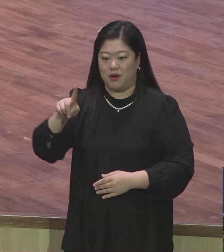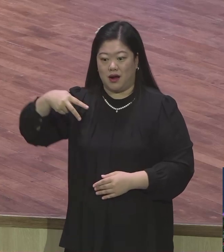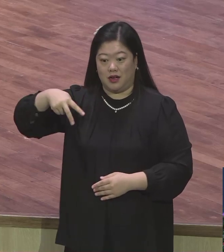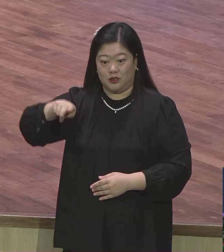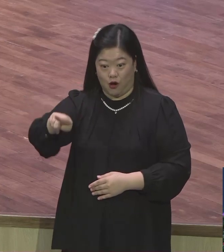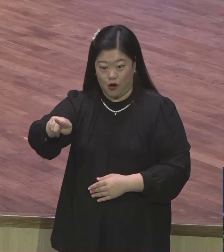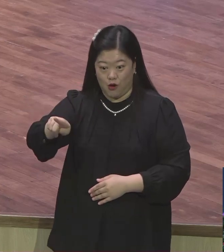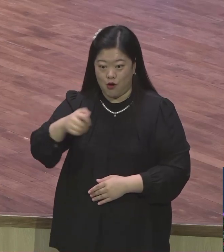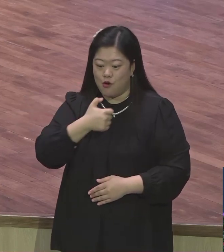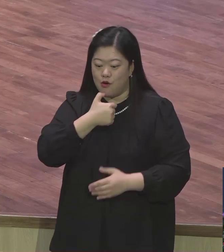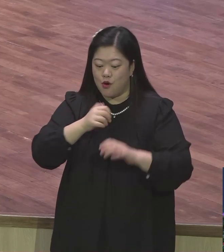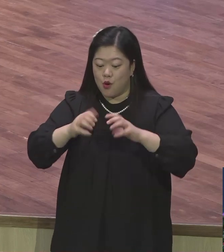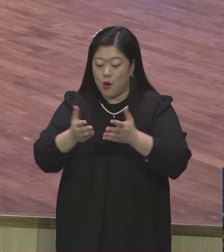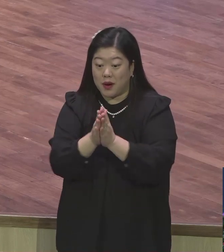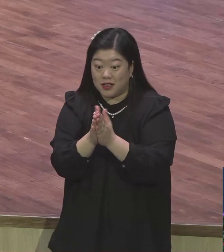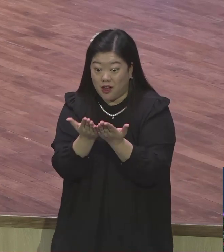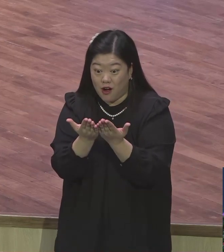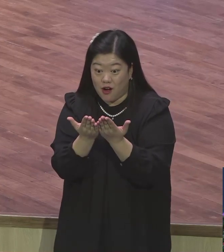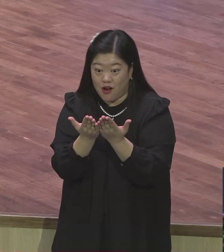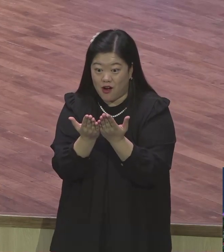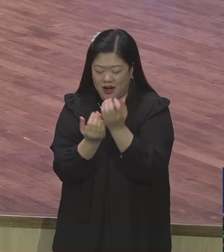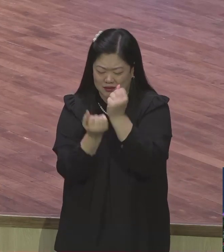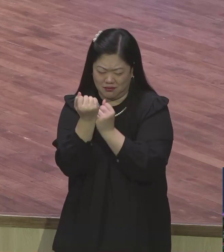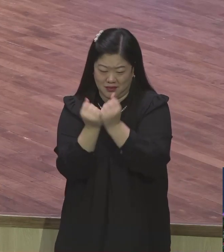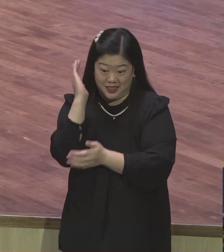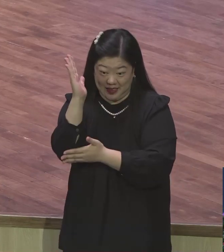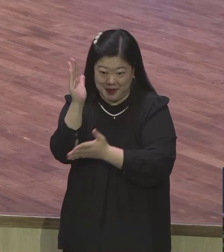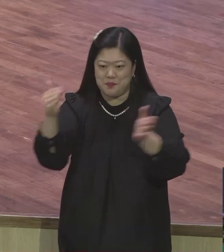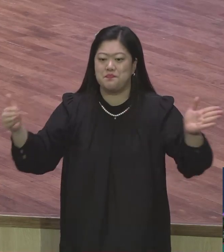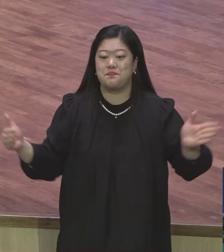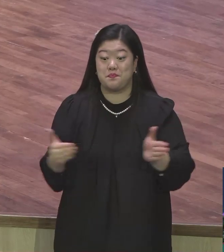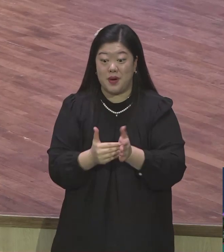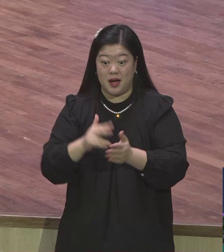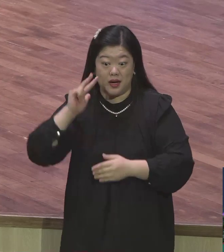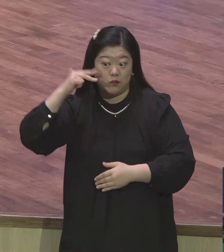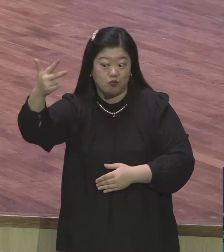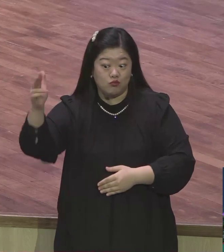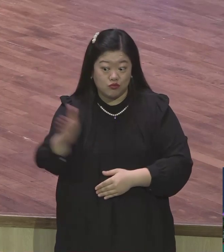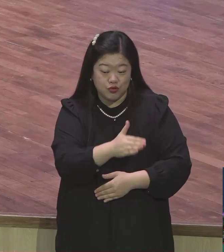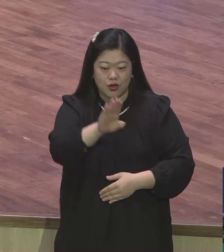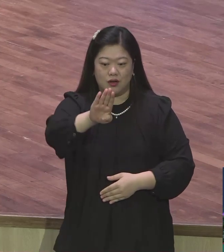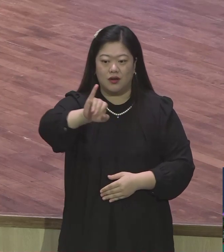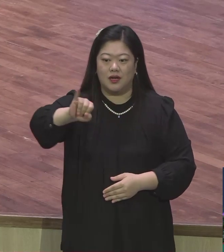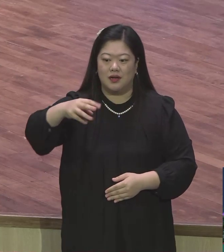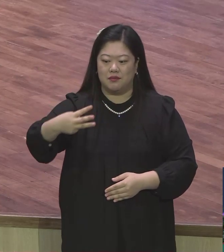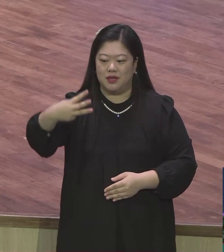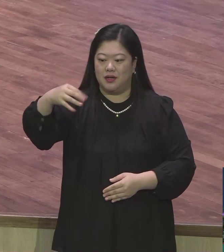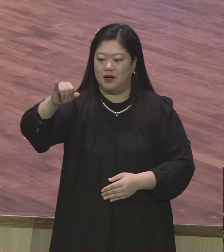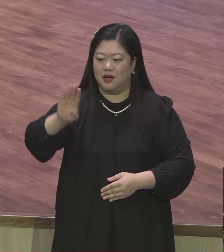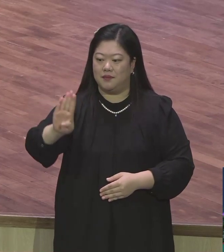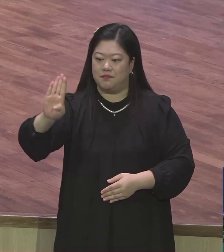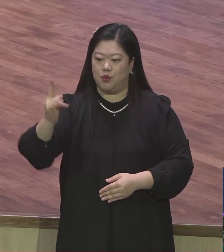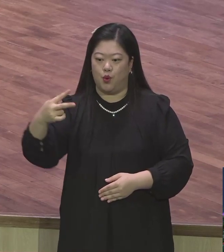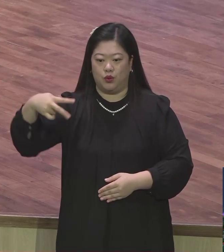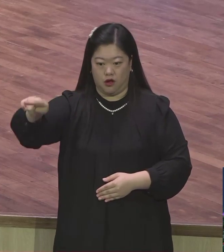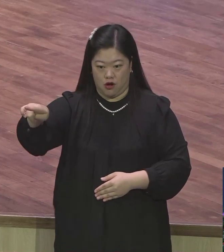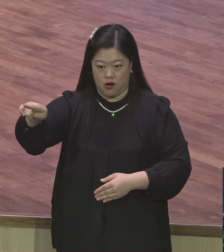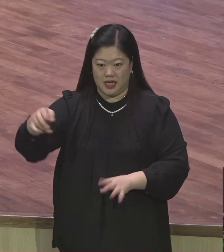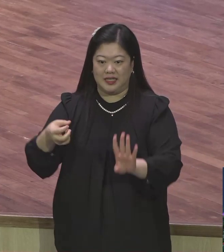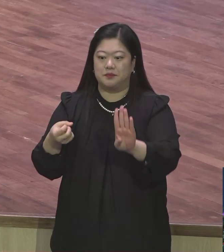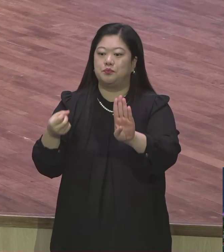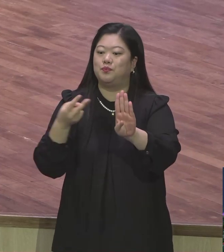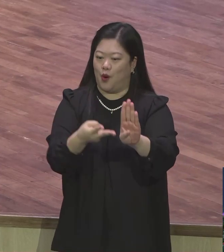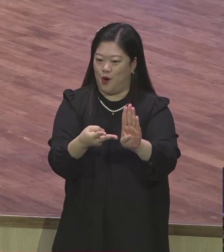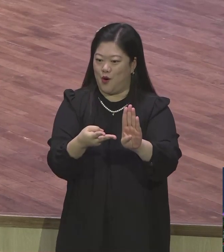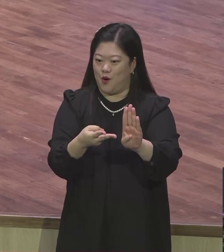마치고 다음 주부터 빌립보서를 이제 살펴보겠습니다. 사도 바울이 기록한 로마서 이